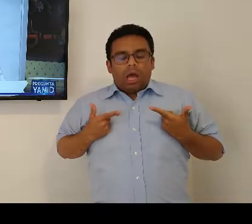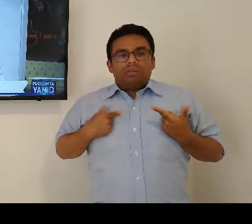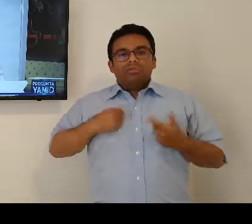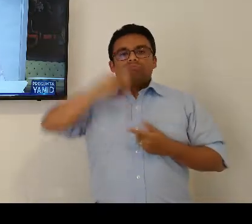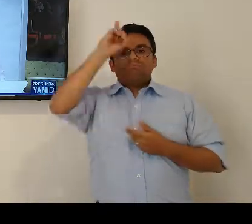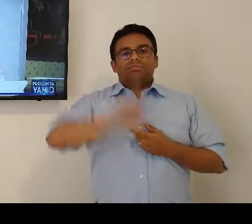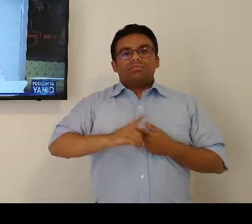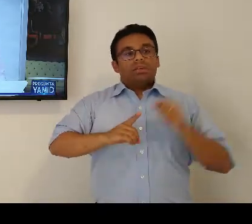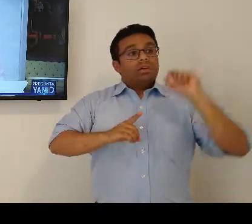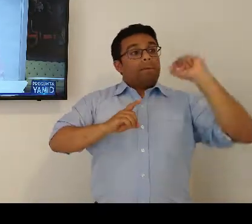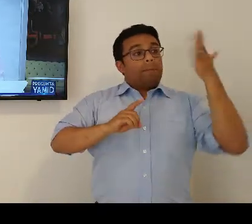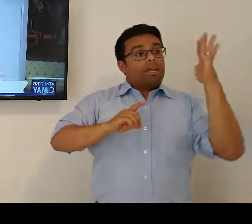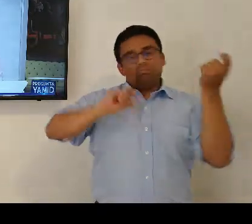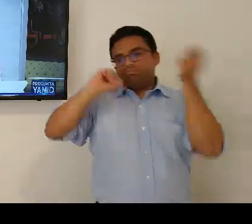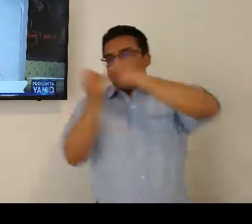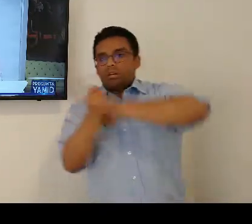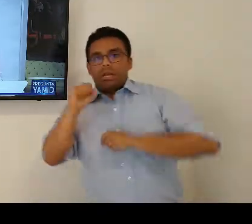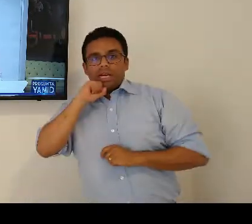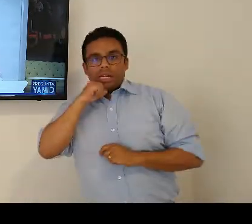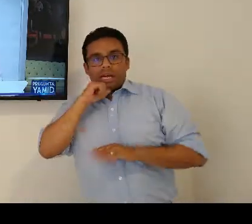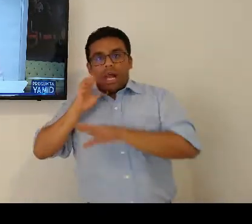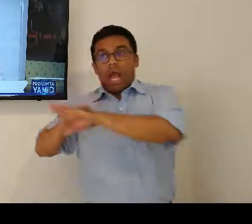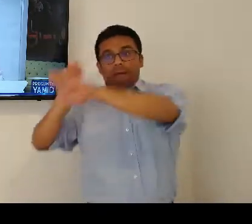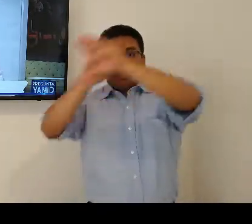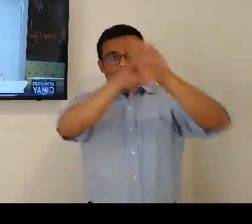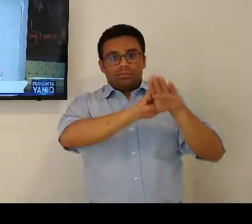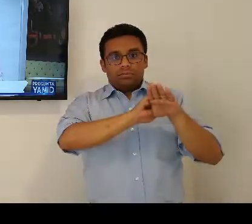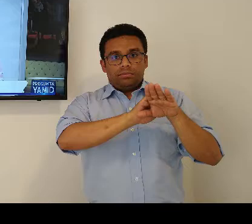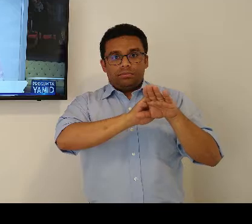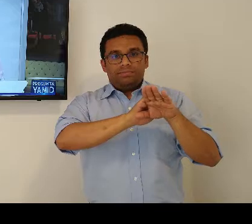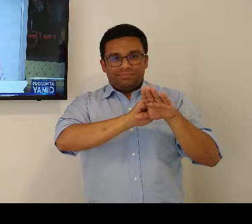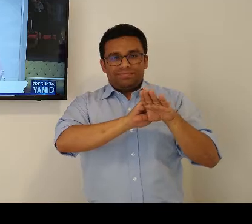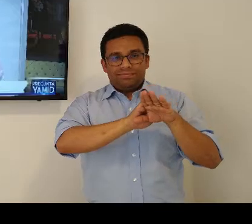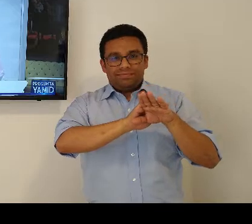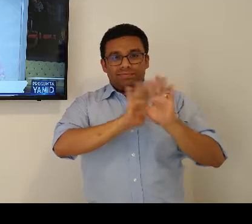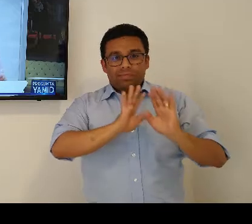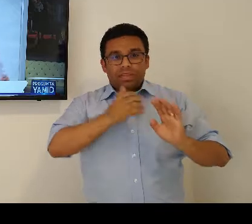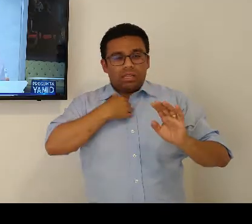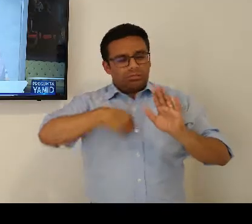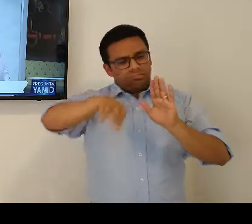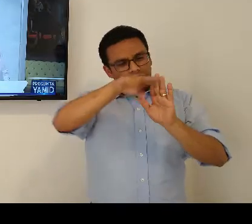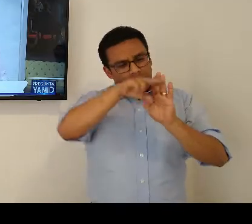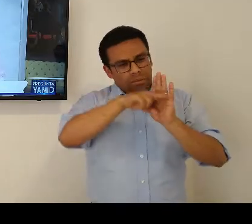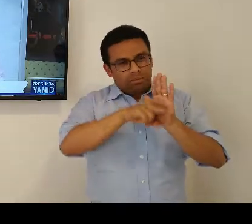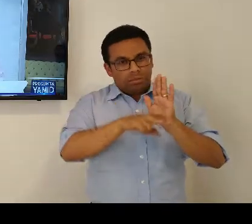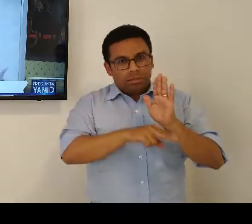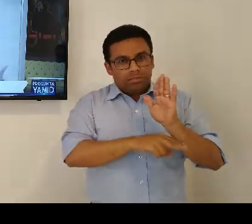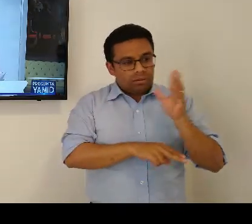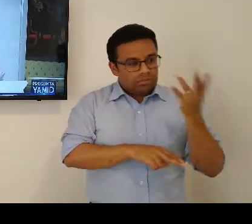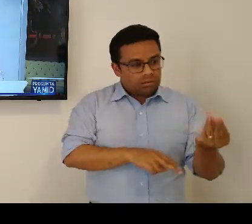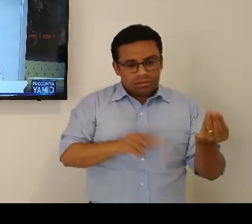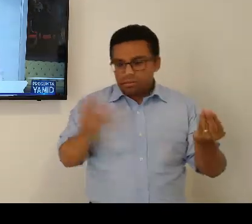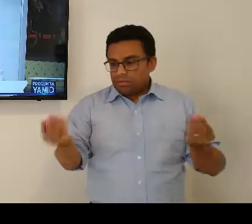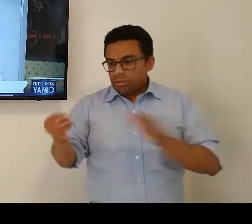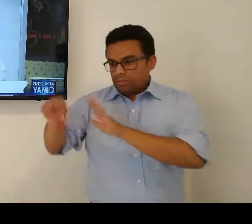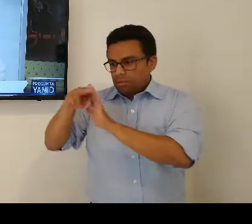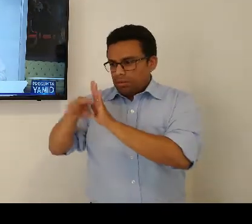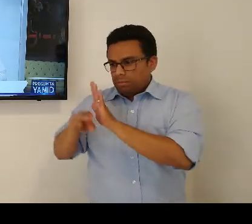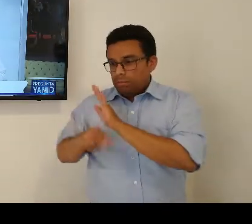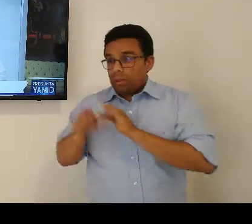nos digan. ¿Cuándo deberíamos pasar a alerta naranja? Cuando tengamos una combinación de factores que todavía, por fortuna, no